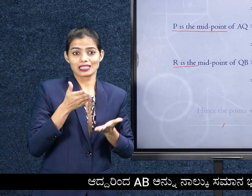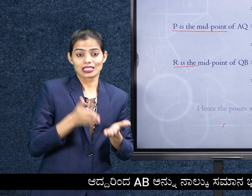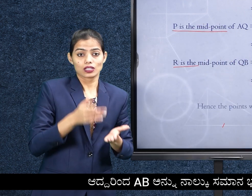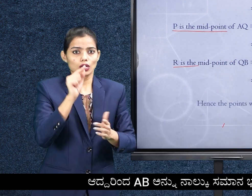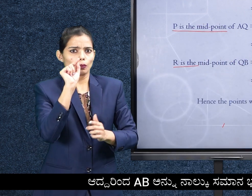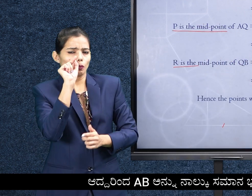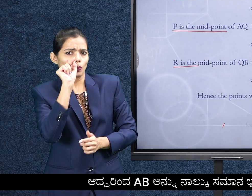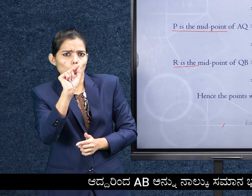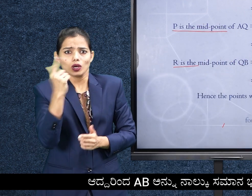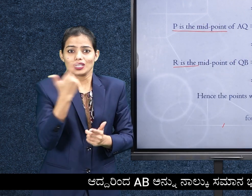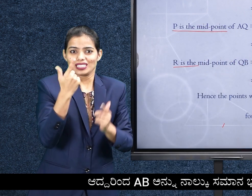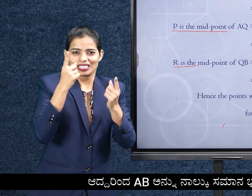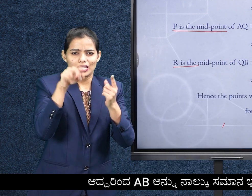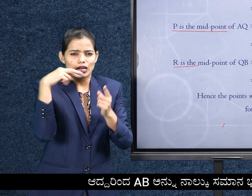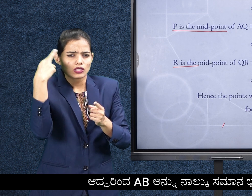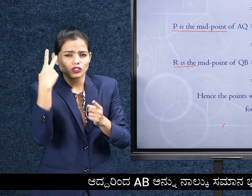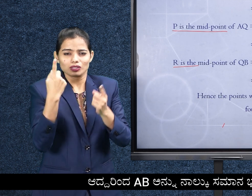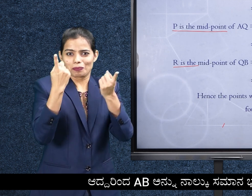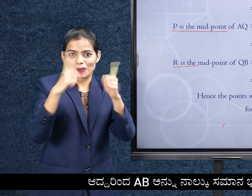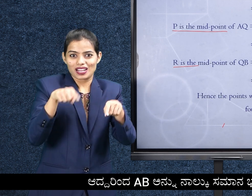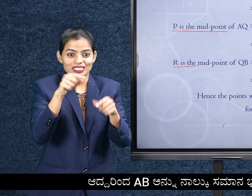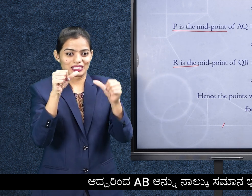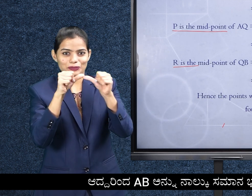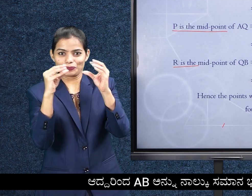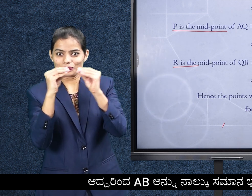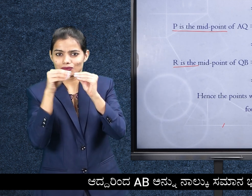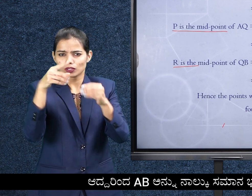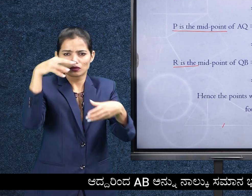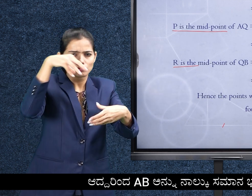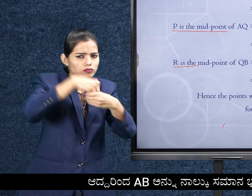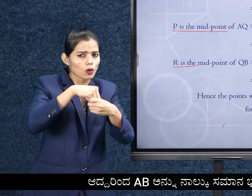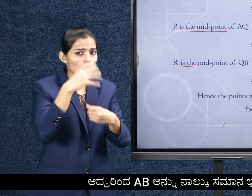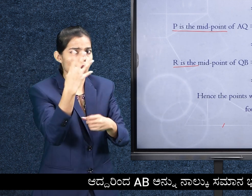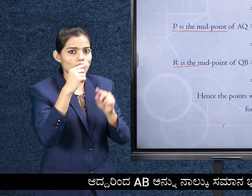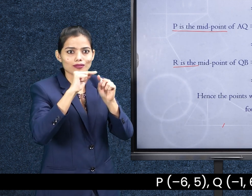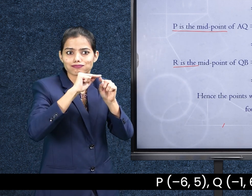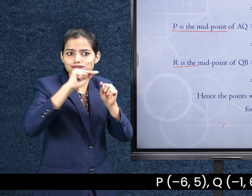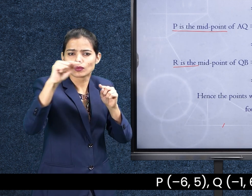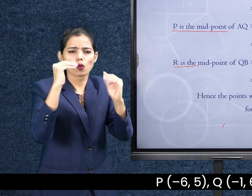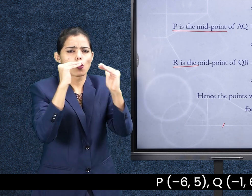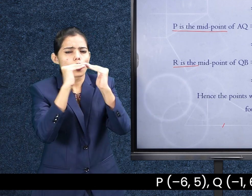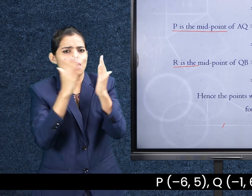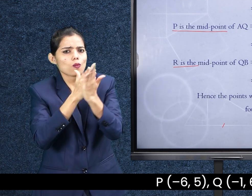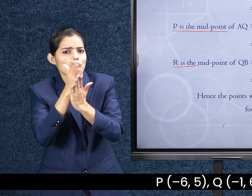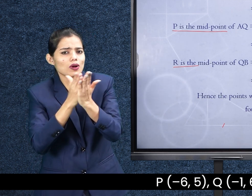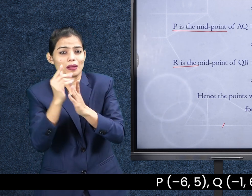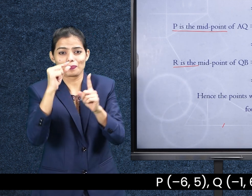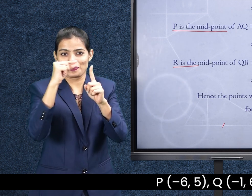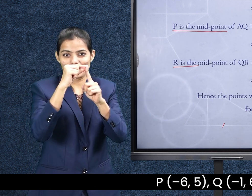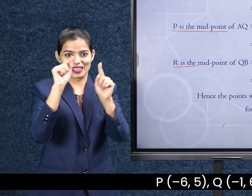ಆದ್ದರಿಂದ ABಯನ್ನು 4 ಸಮಾನ ಭಾಗಗಳಾಗಿ ವಿಭಜಿಸುವ ಬಿಂದುಗಳೆಂದರೆ P of -6,